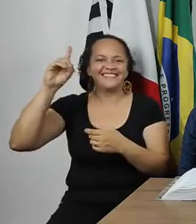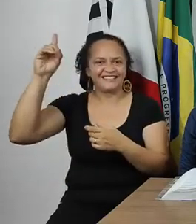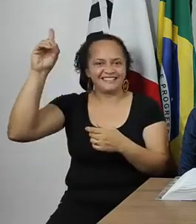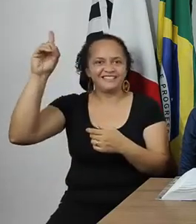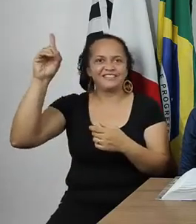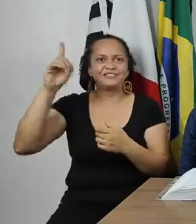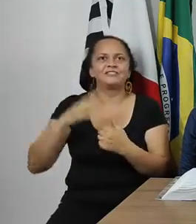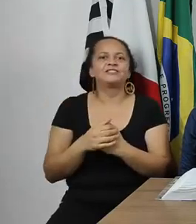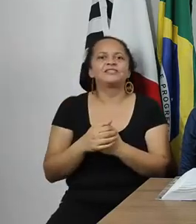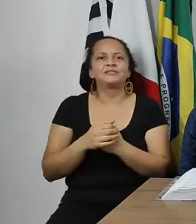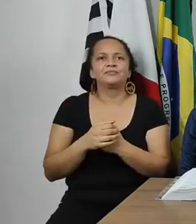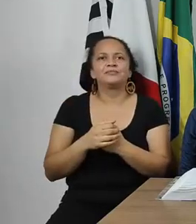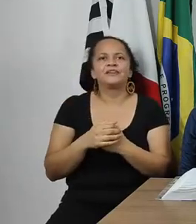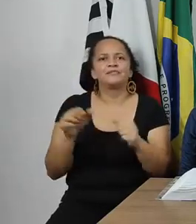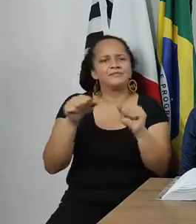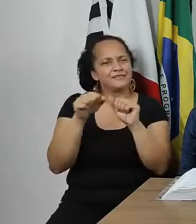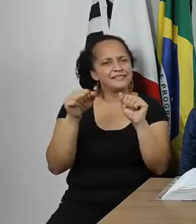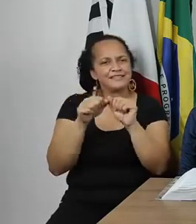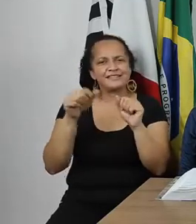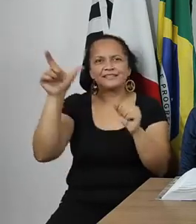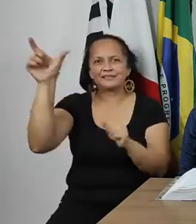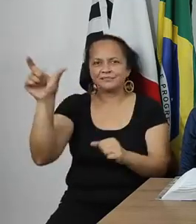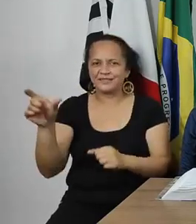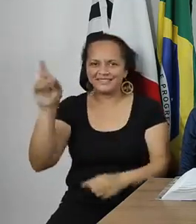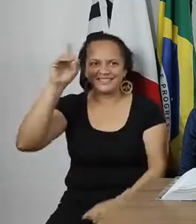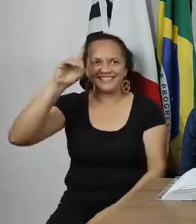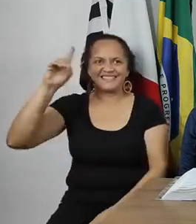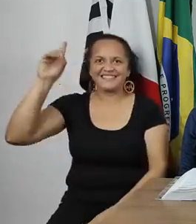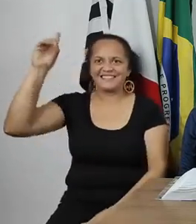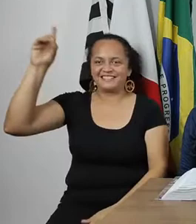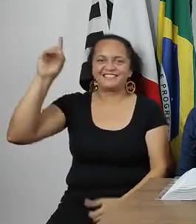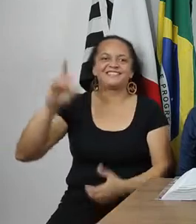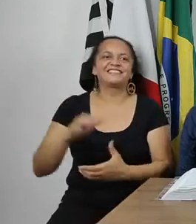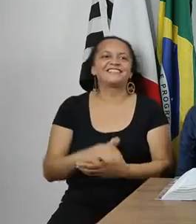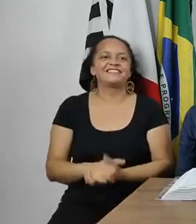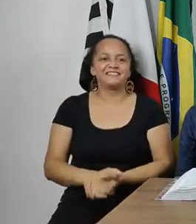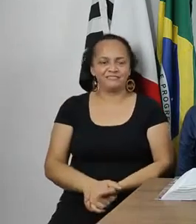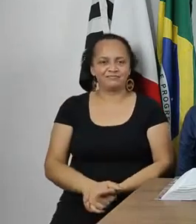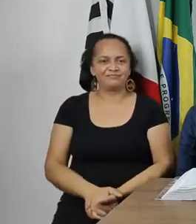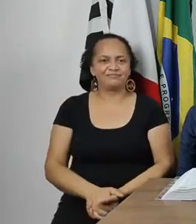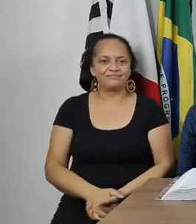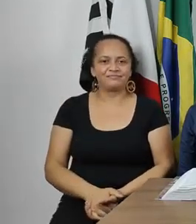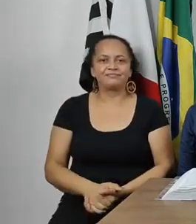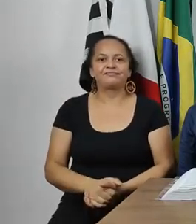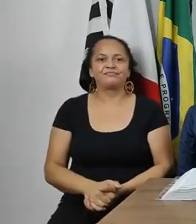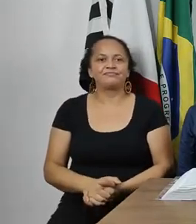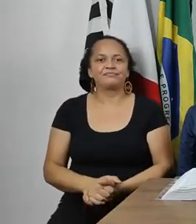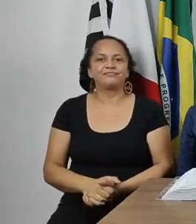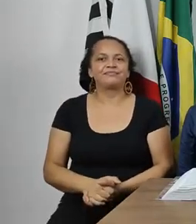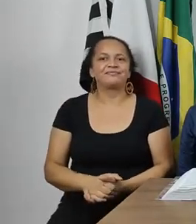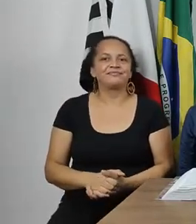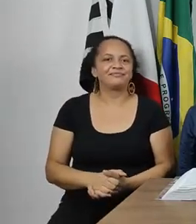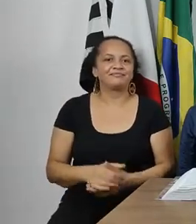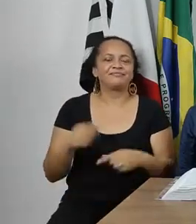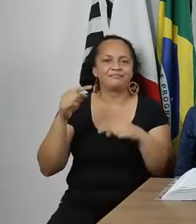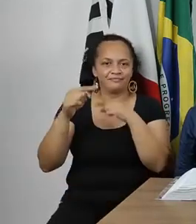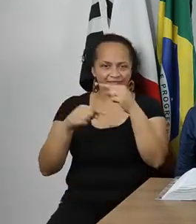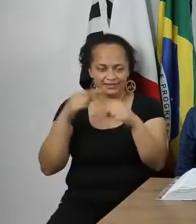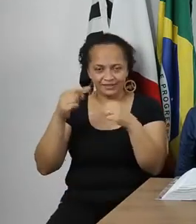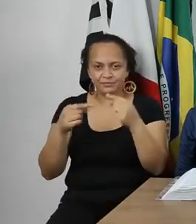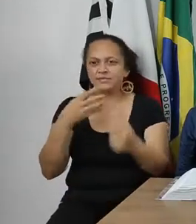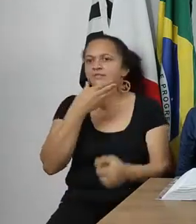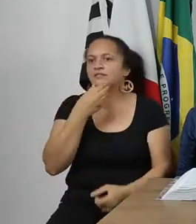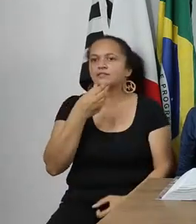foi se entregar na presença de Deus. Depois que